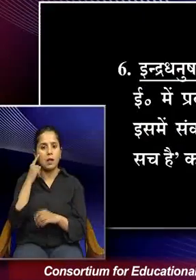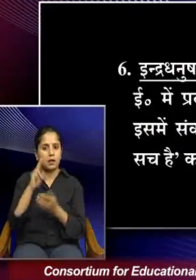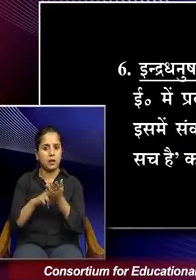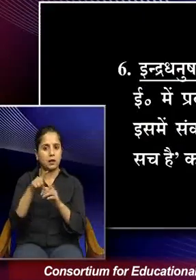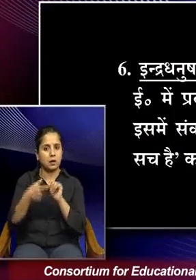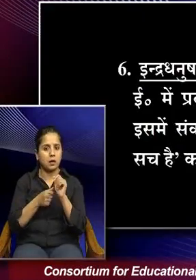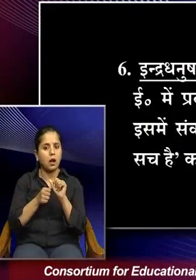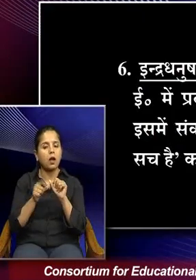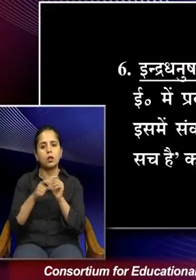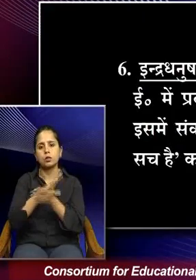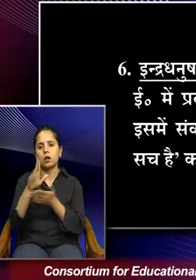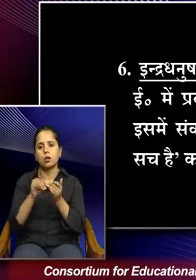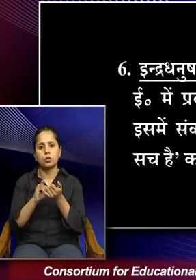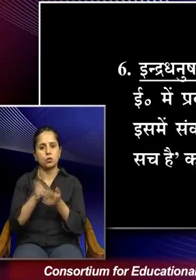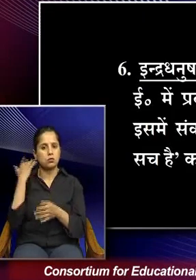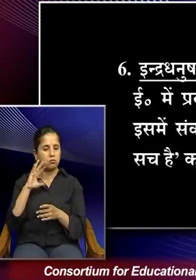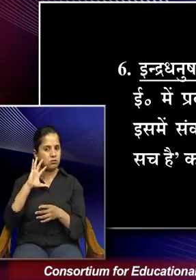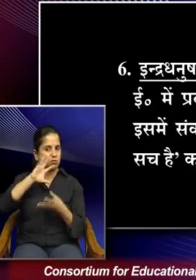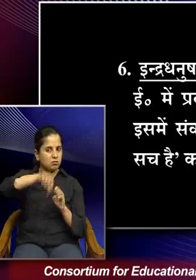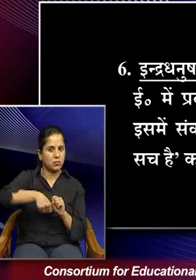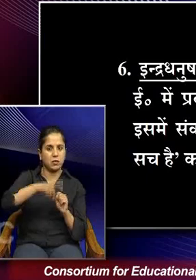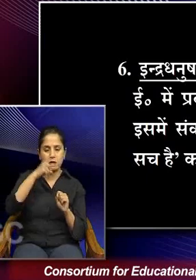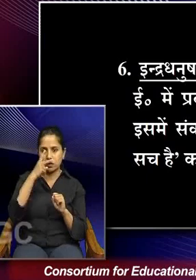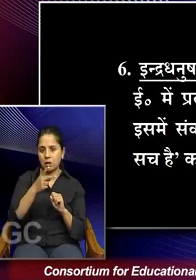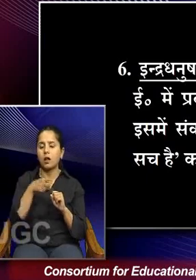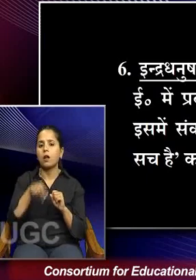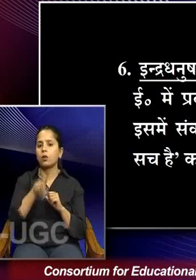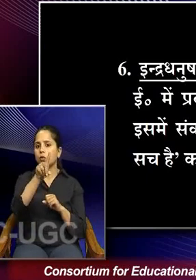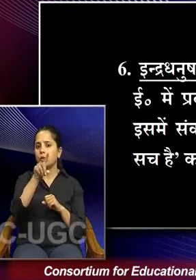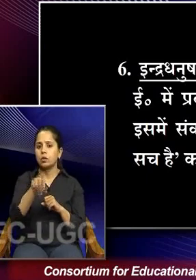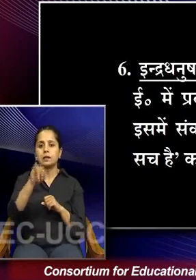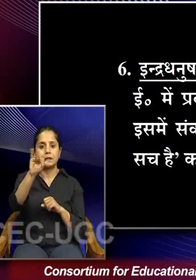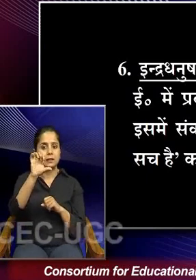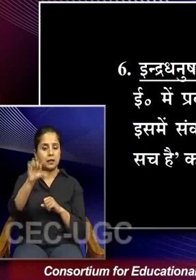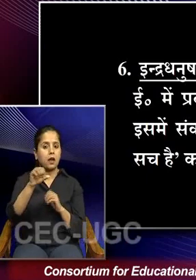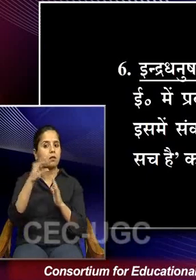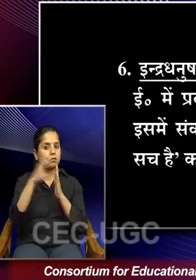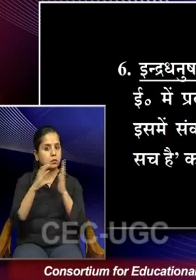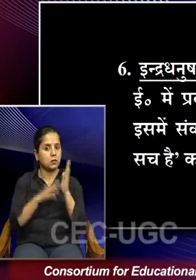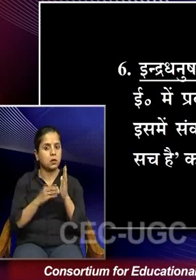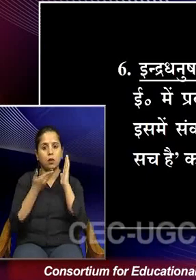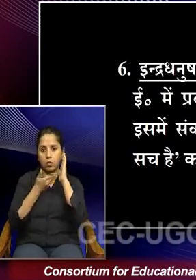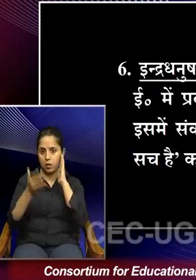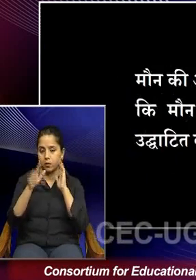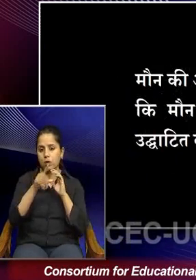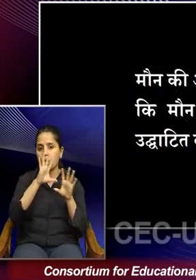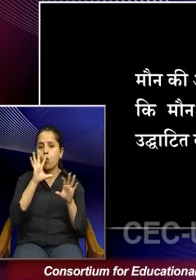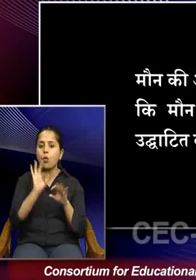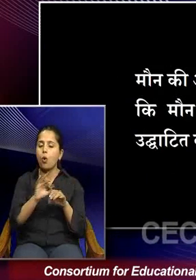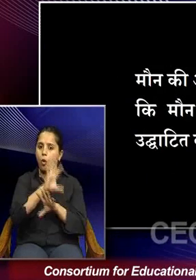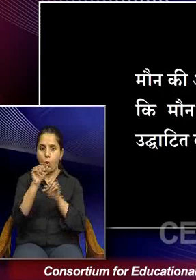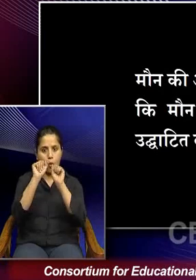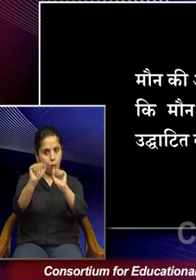हुए 1957 में प्रकाशित 59 कविताओं का संग्रह जितना तुम्हारा सच है